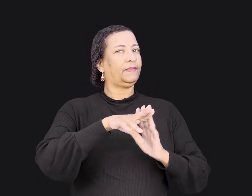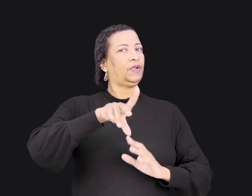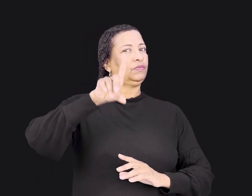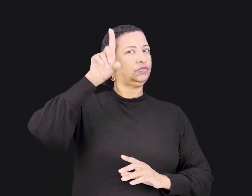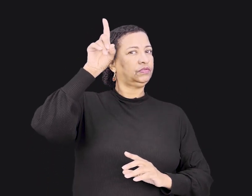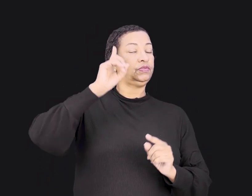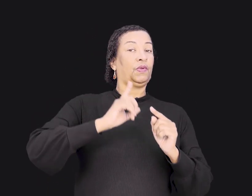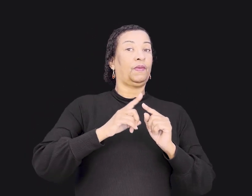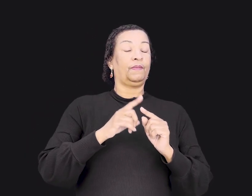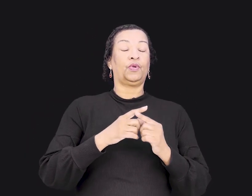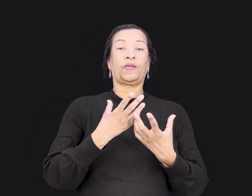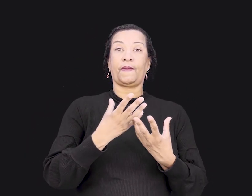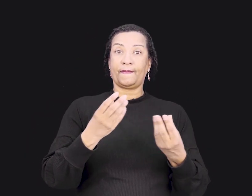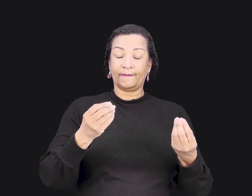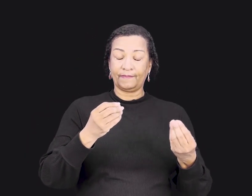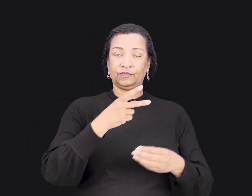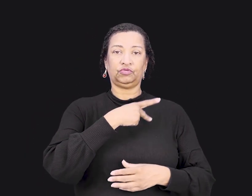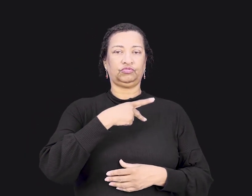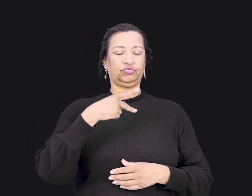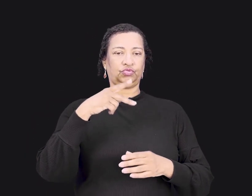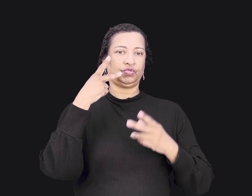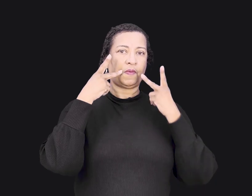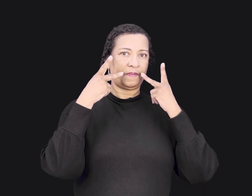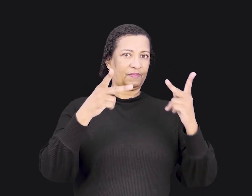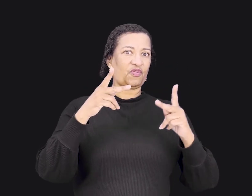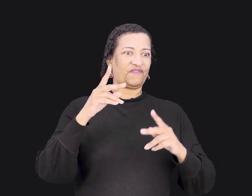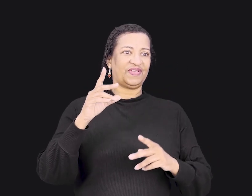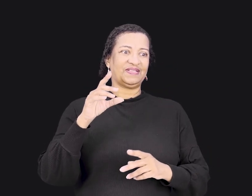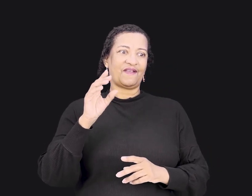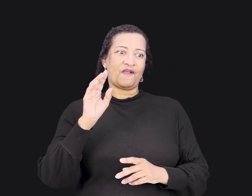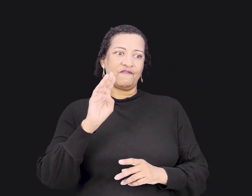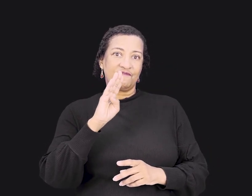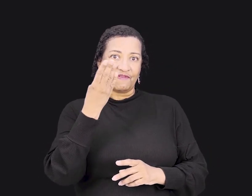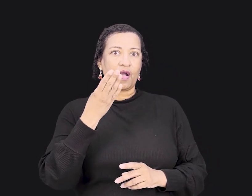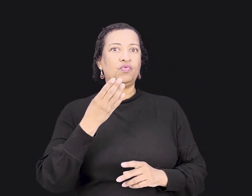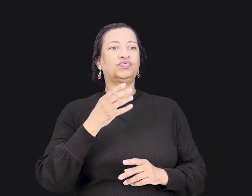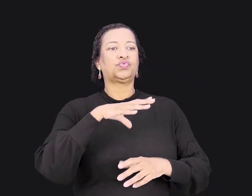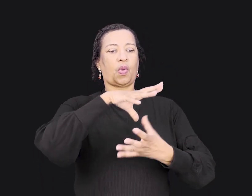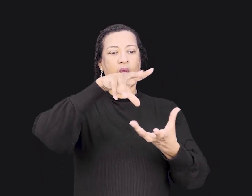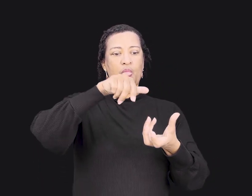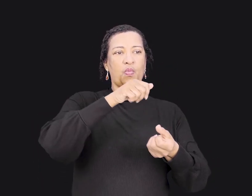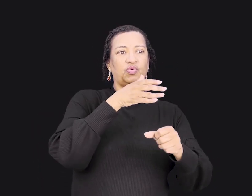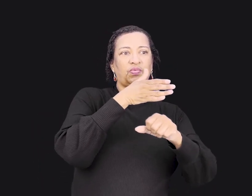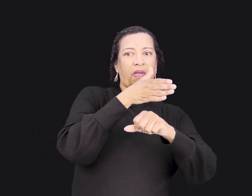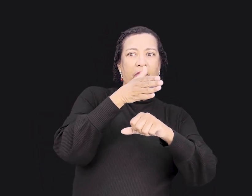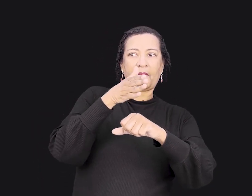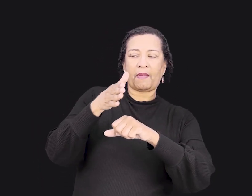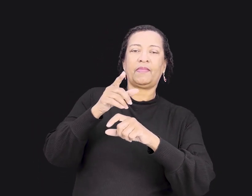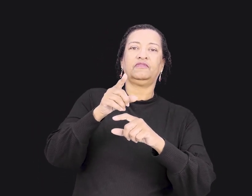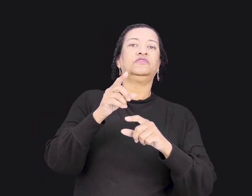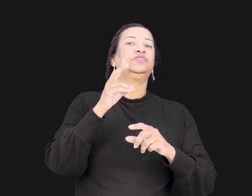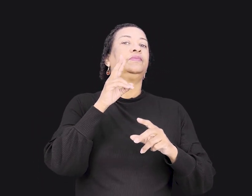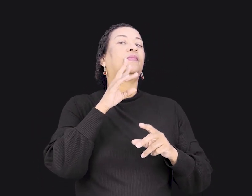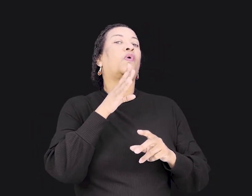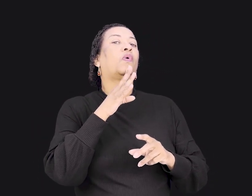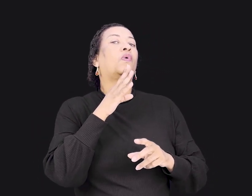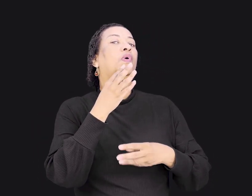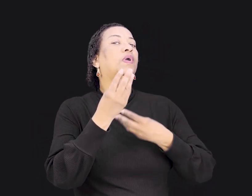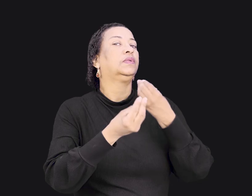porque muitos falsos profetas têm saído pelo mundo. Vocês podem reconhecer o Espírito de Deus deste modo. Todo